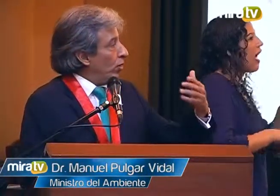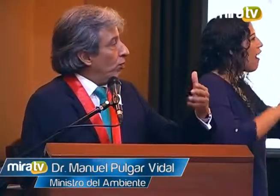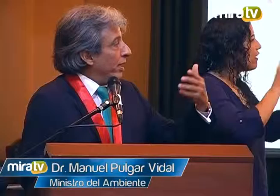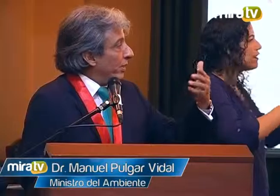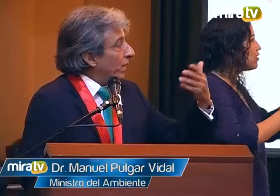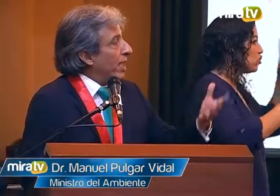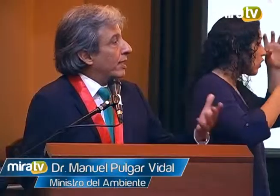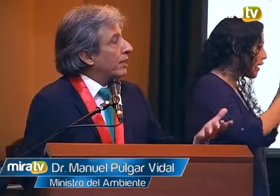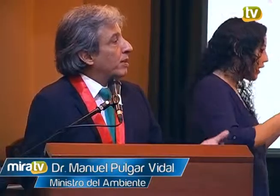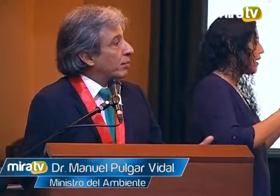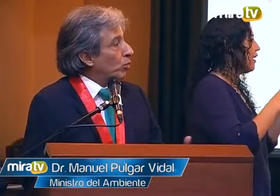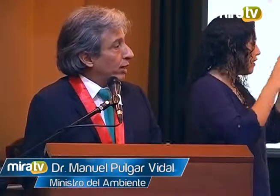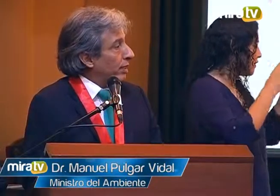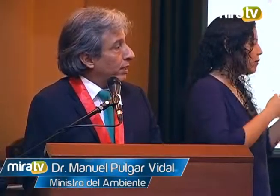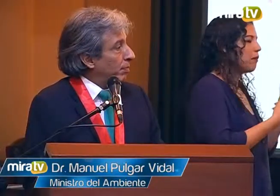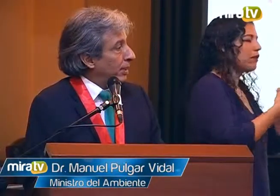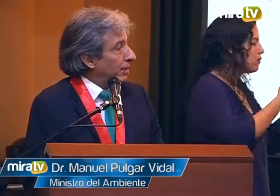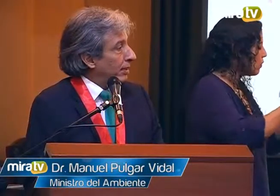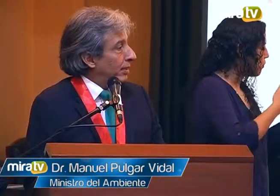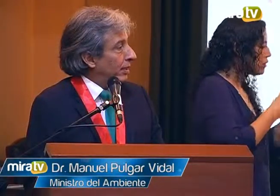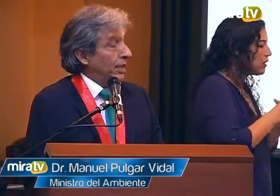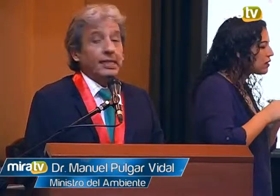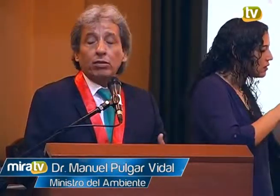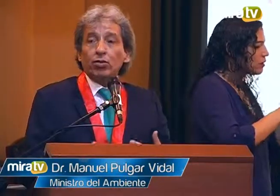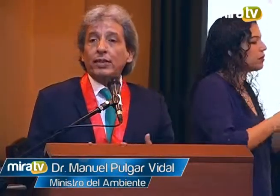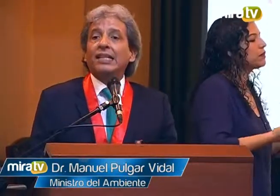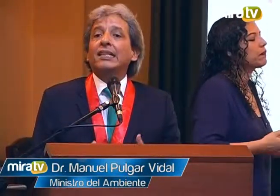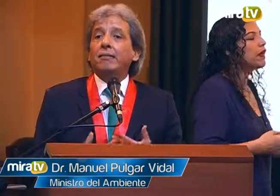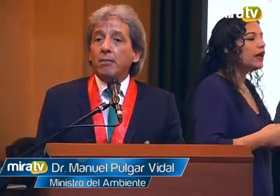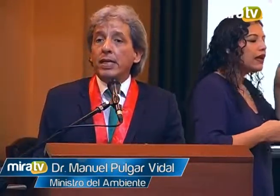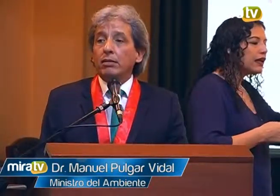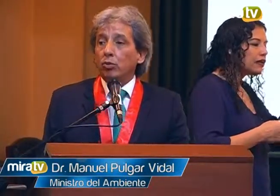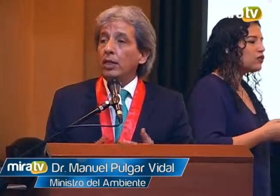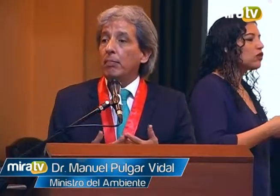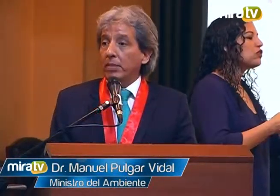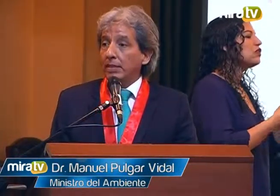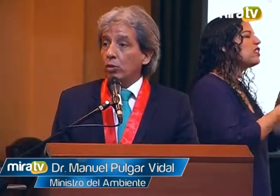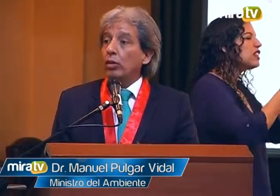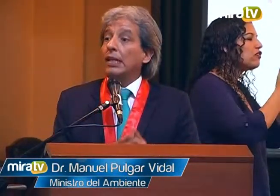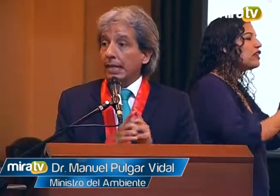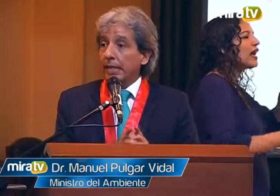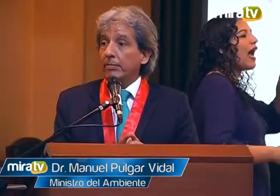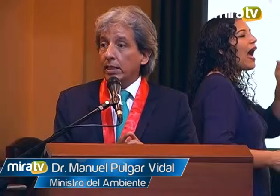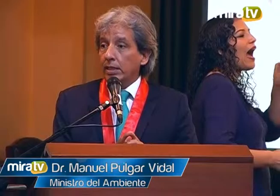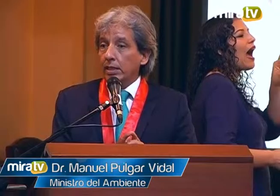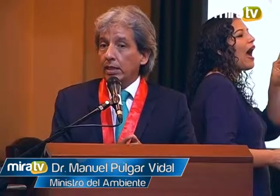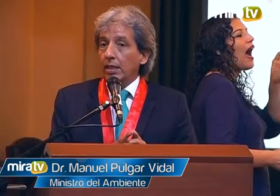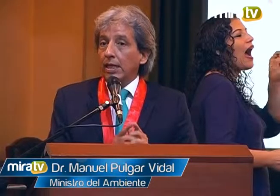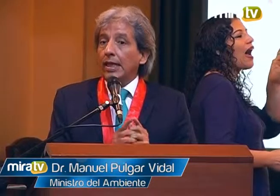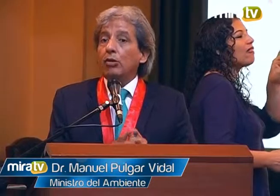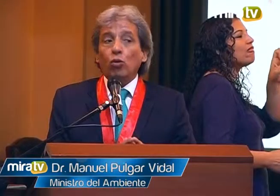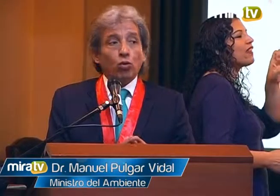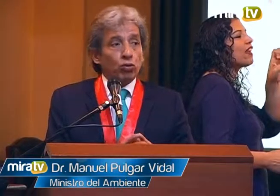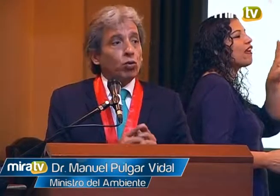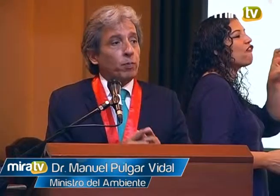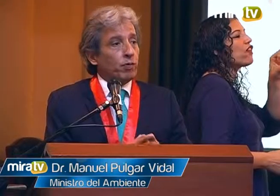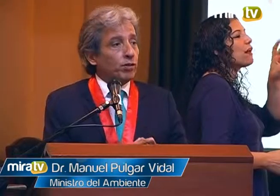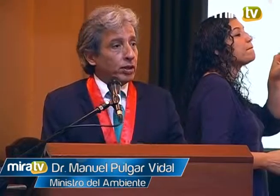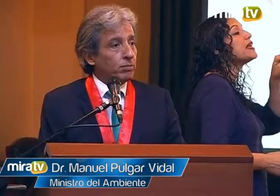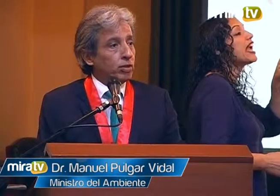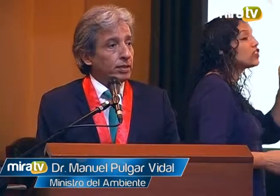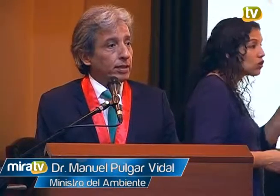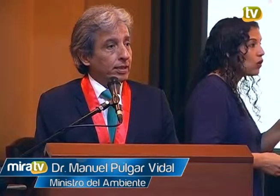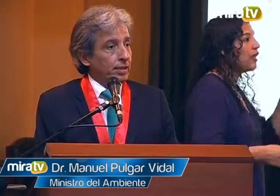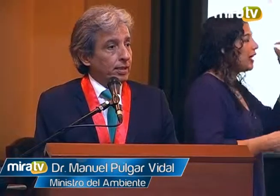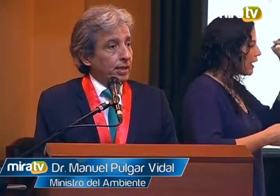pequeñito hizo la conferencia más grande y más importante del país. Y eso es el atrevimiento y la ambición legítima que todos los